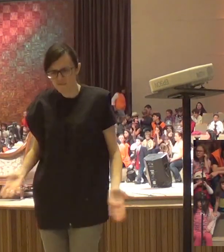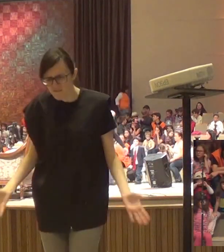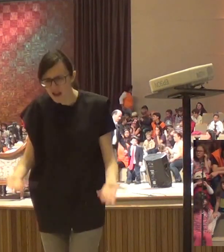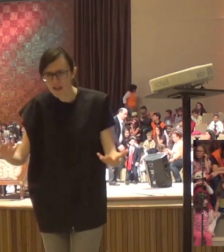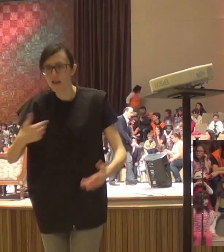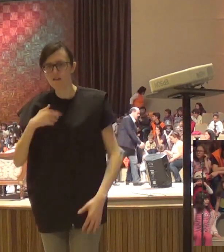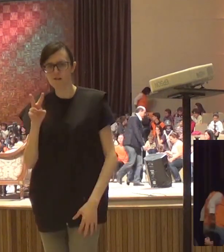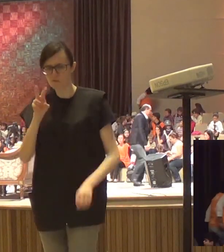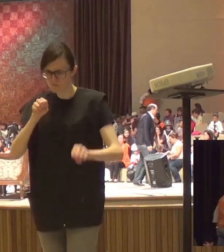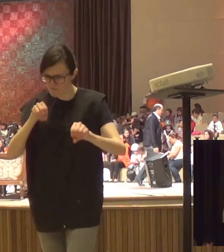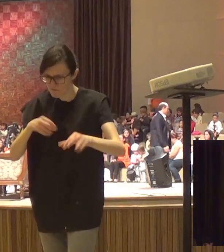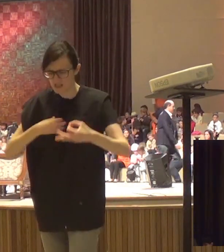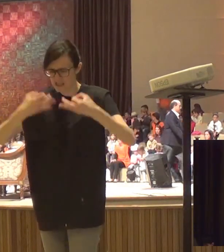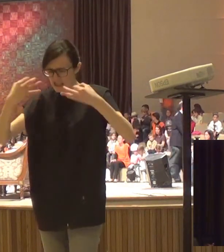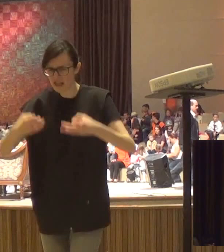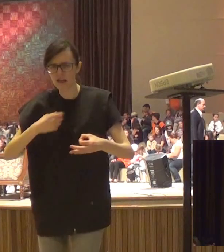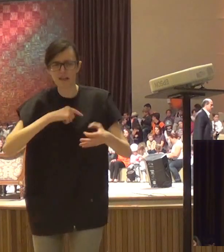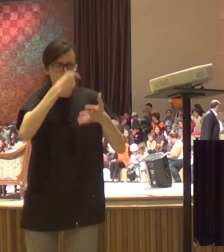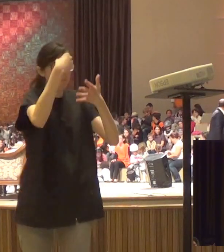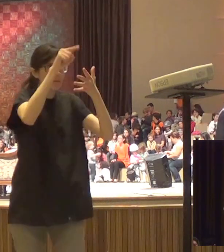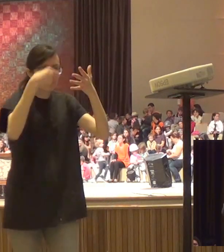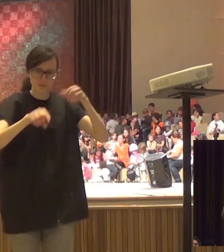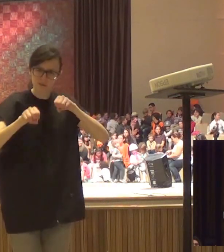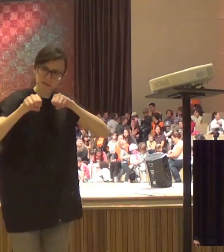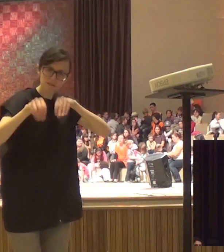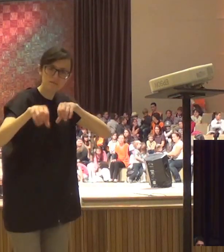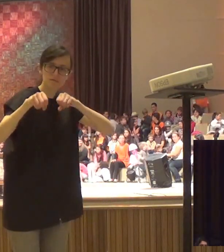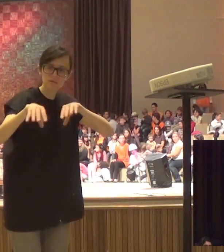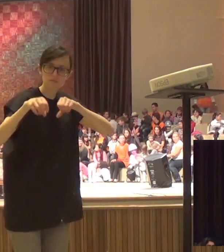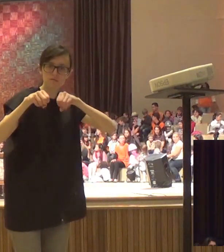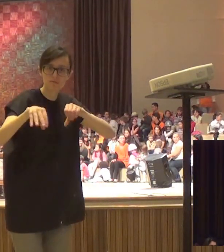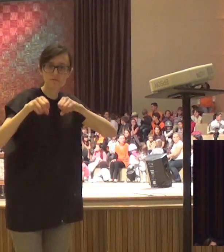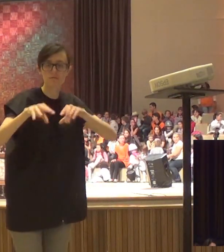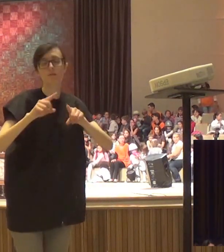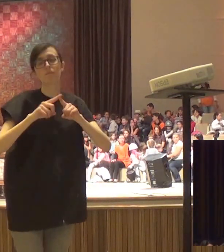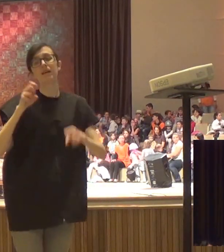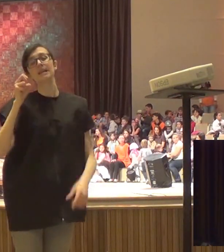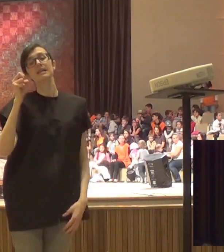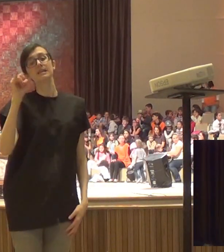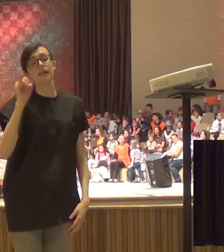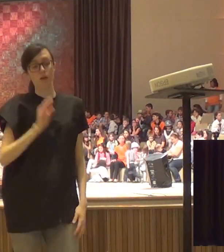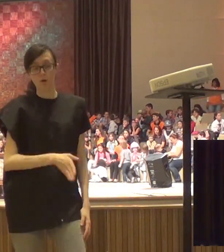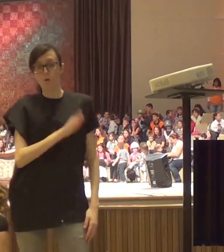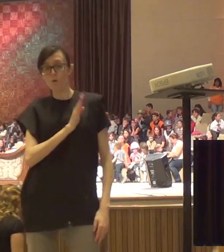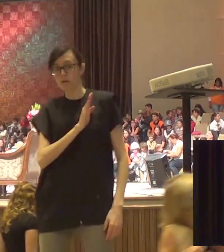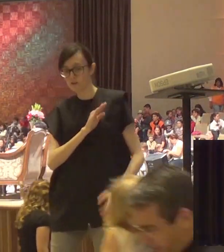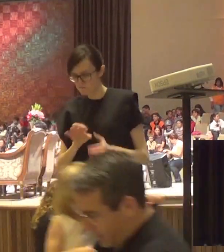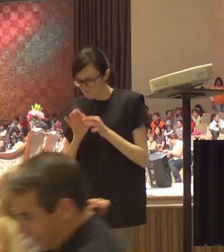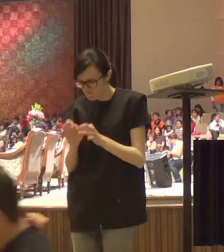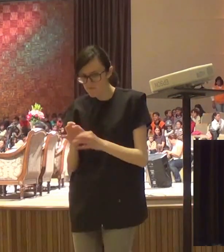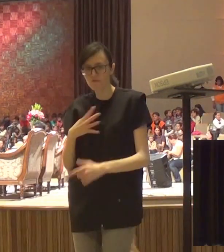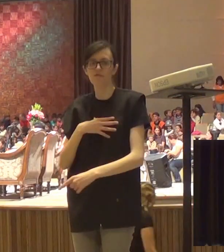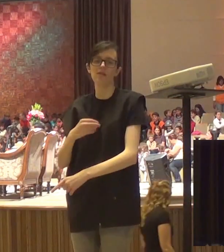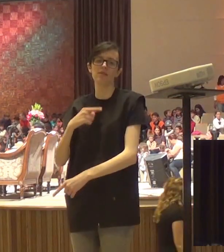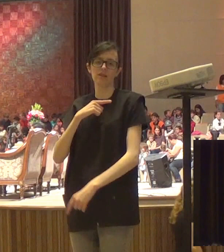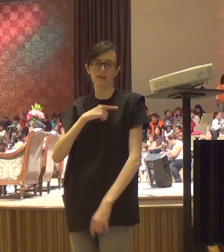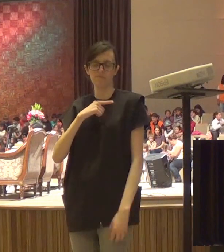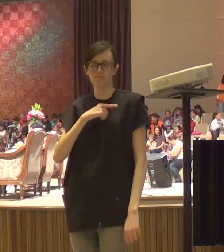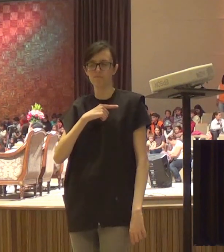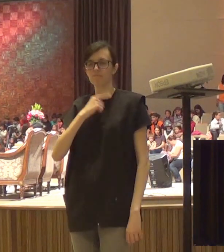transmissão de fé, de valores, de princípios, de forma tremenda, quando os nossos corações estão